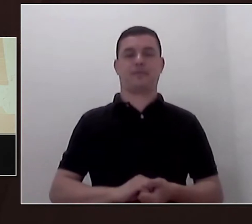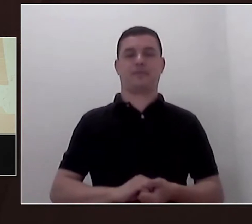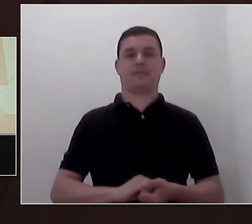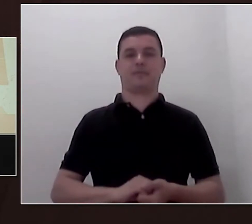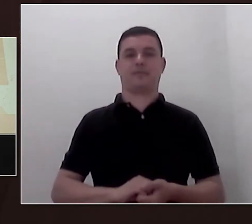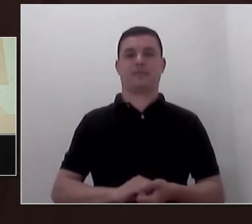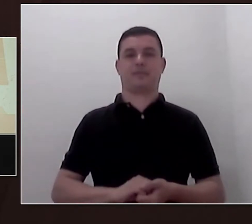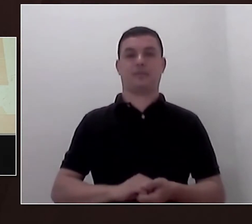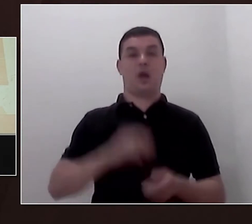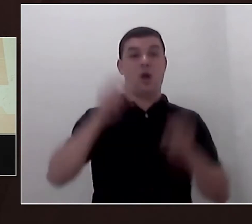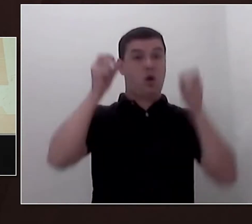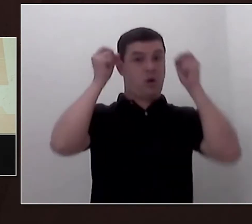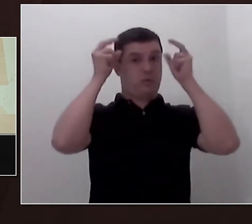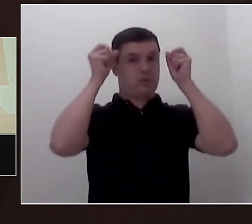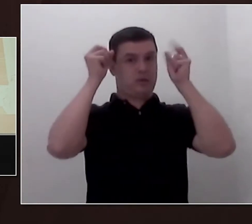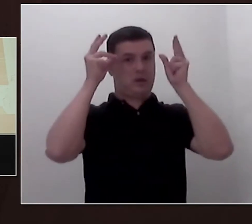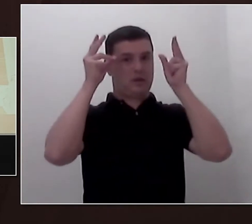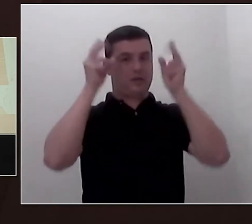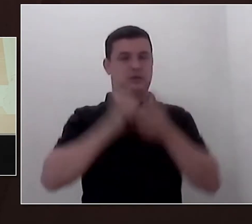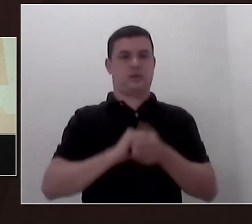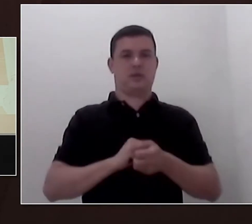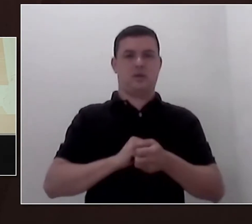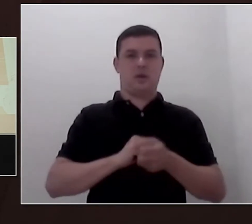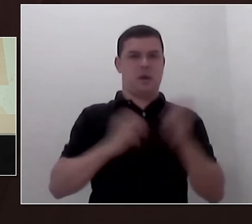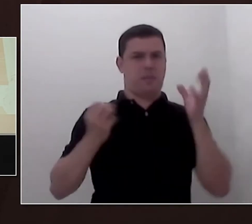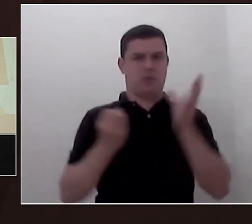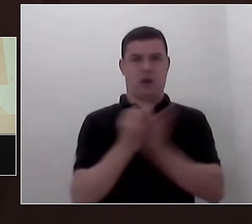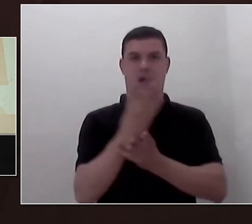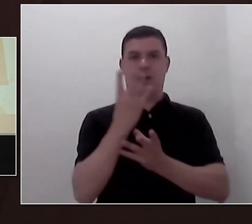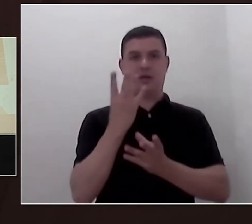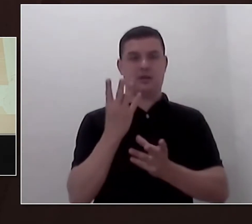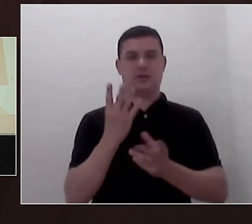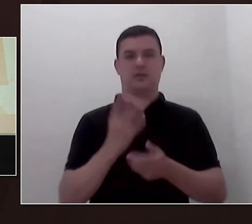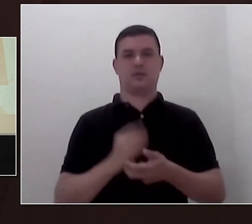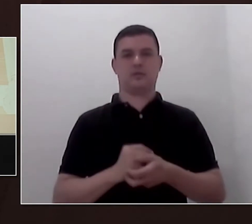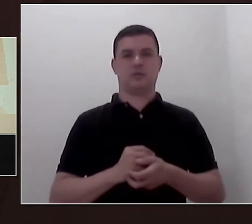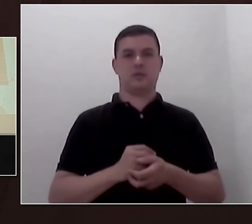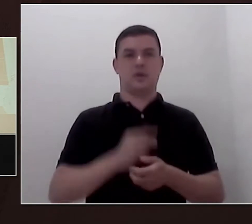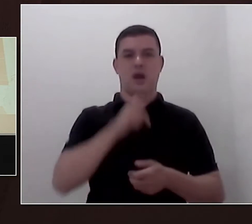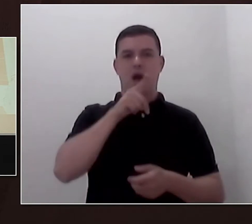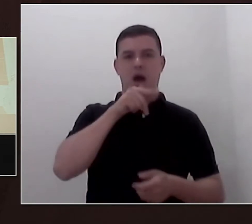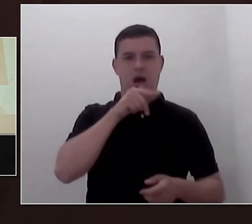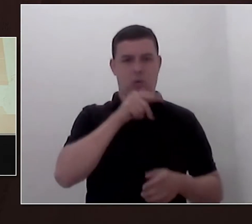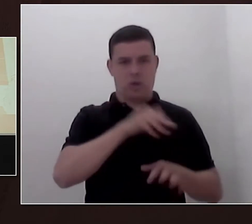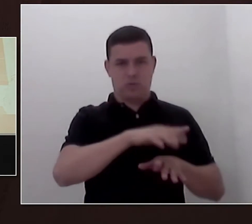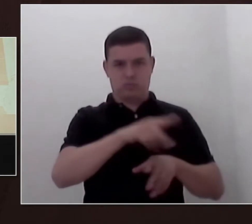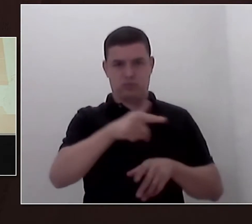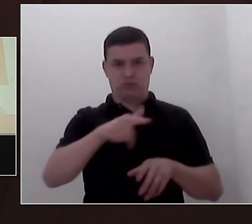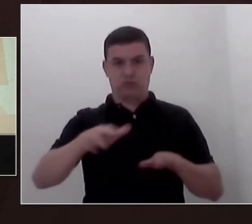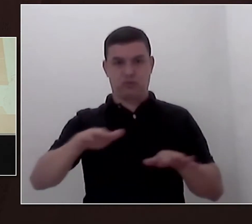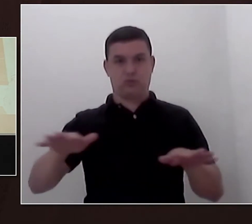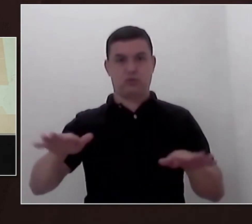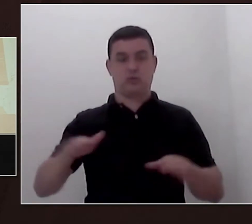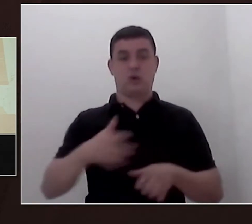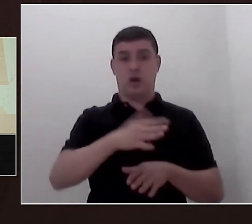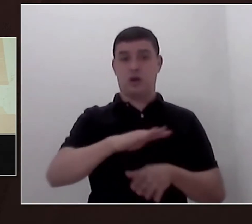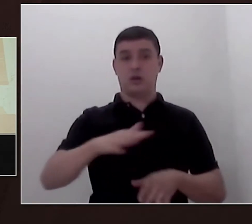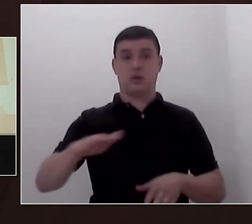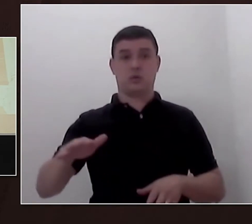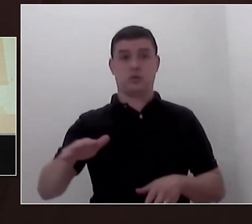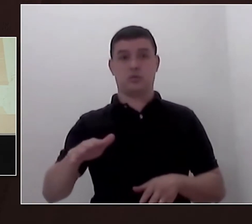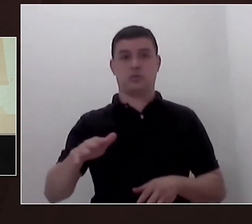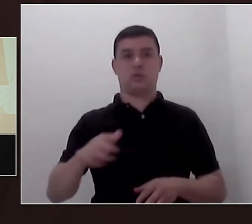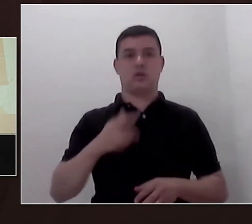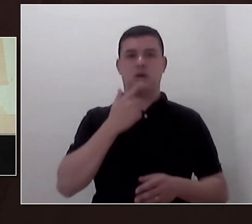Moisés, então, né, fez com que as águas, né, dos rios se tornassem sangue, e